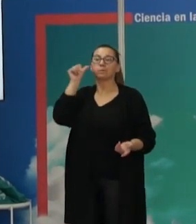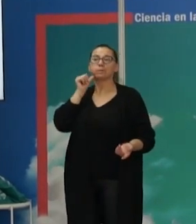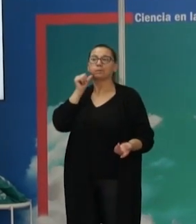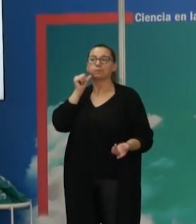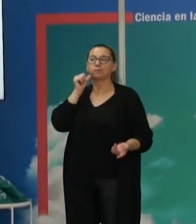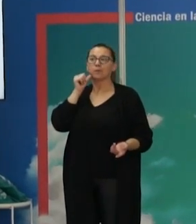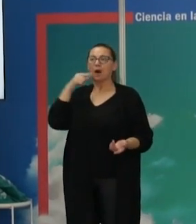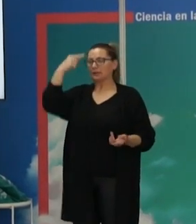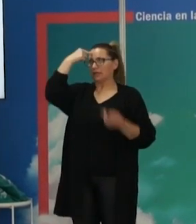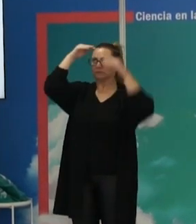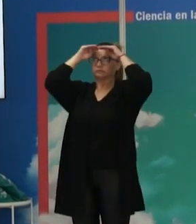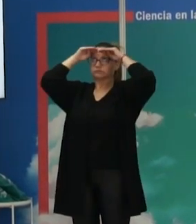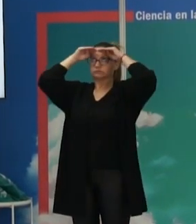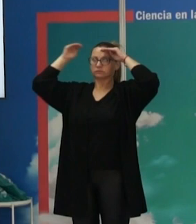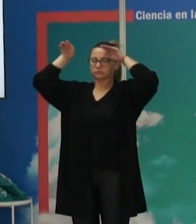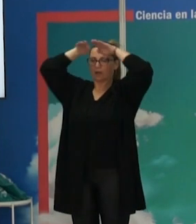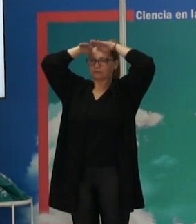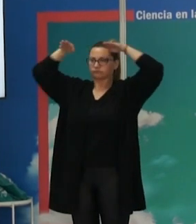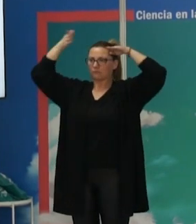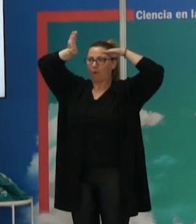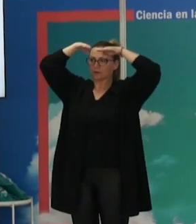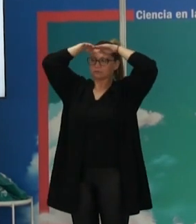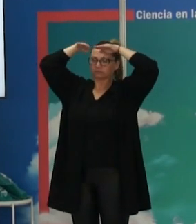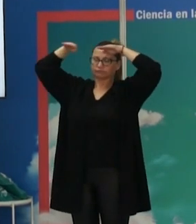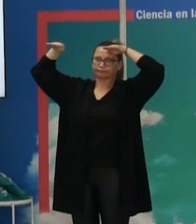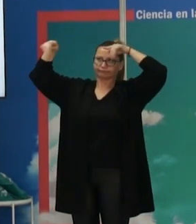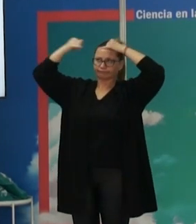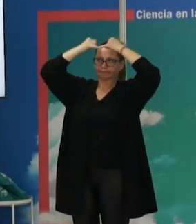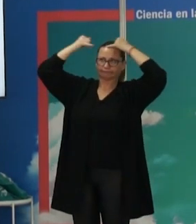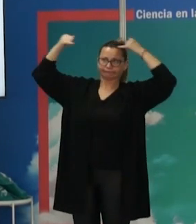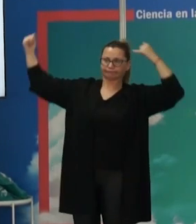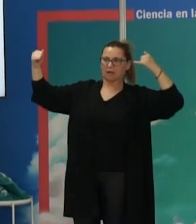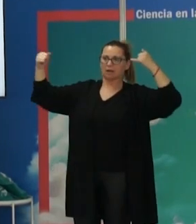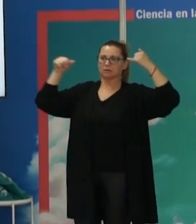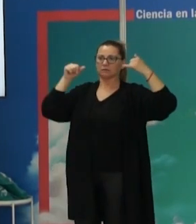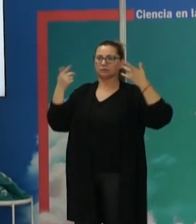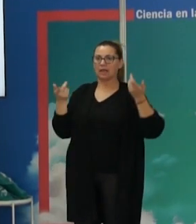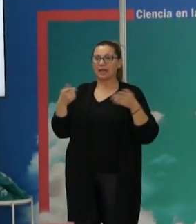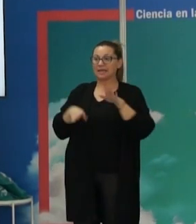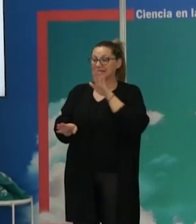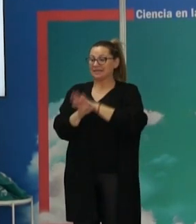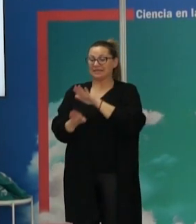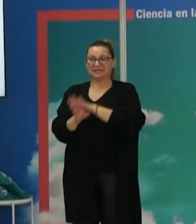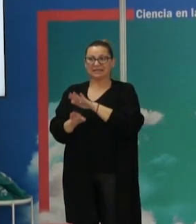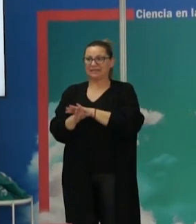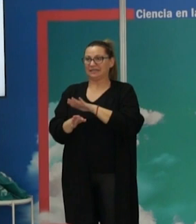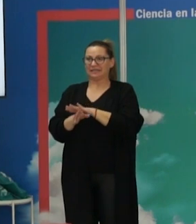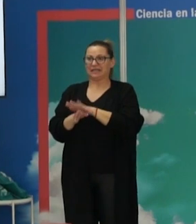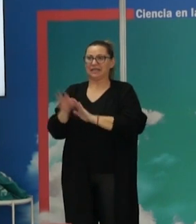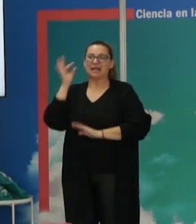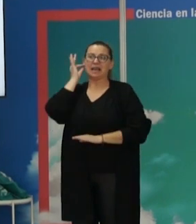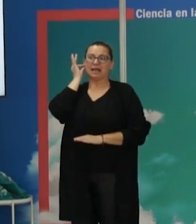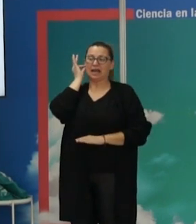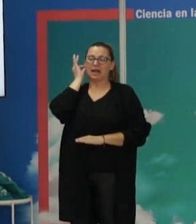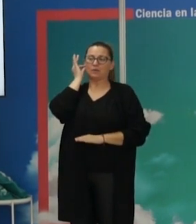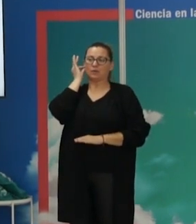nacimiento de bebés. Se ha llegado a plantear la oportunidad de mantener las funciones fisiológicas de mujeres